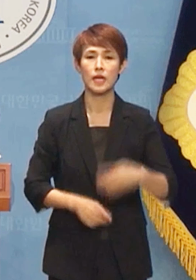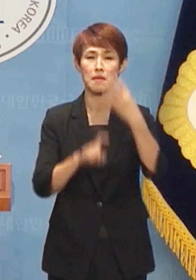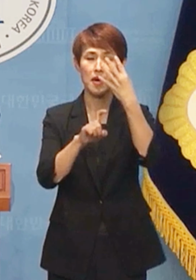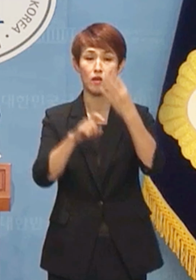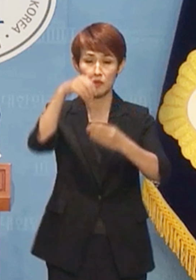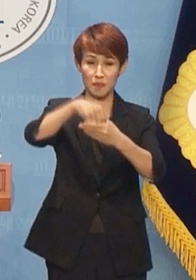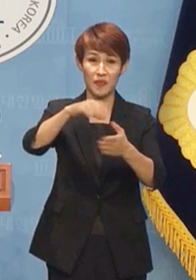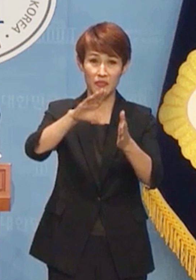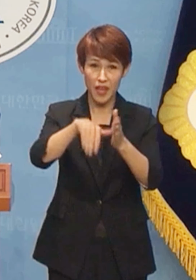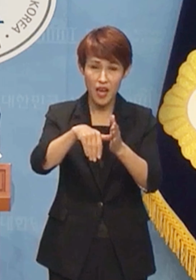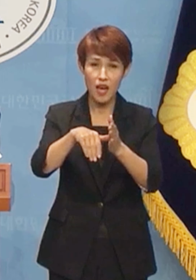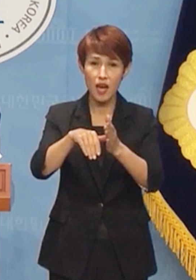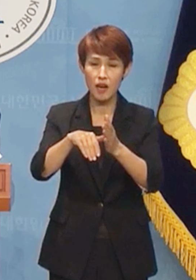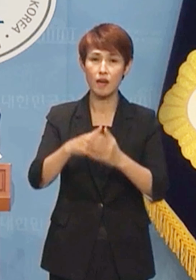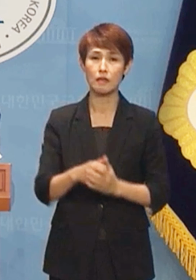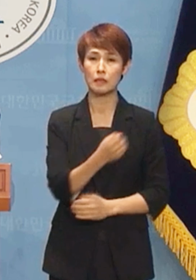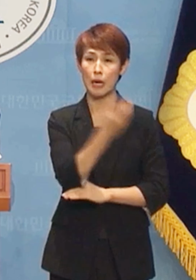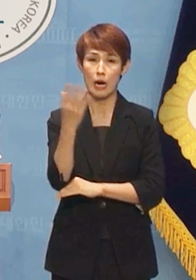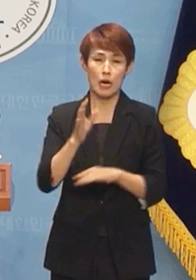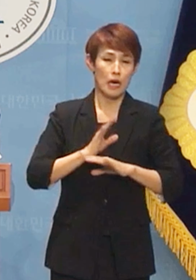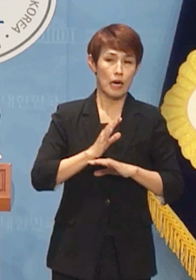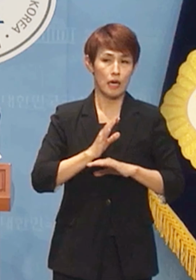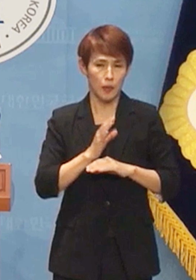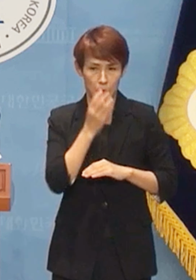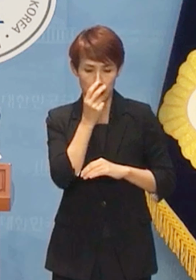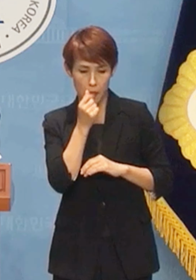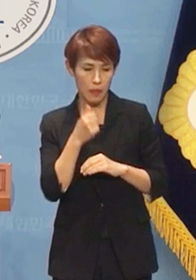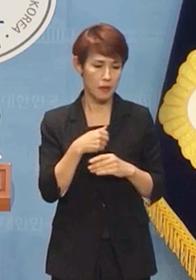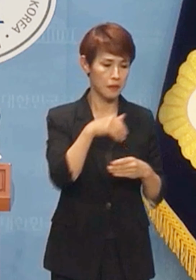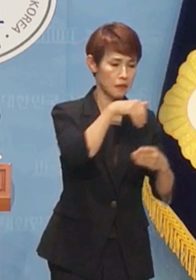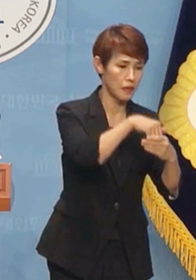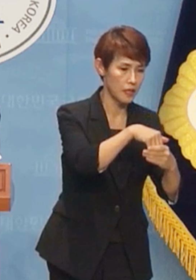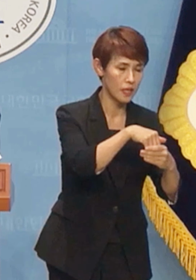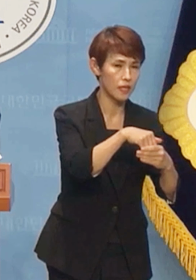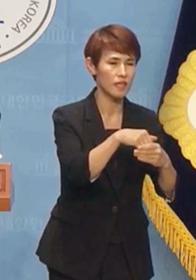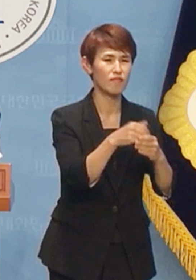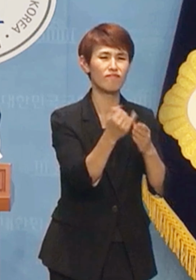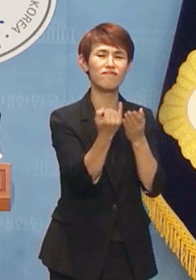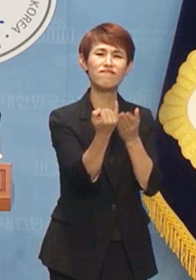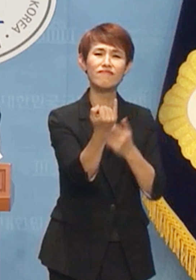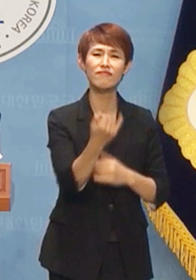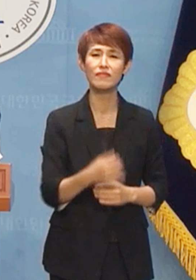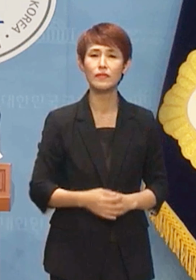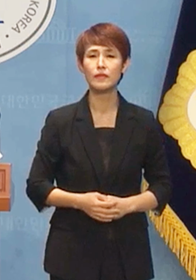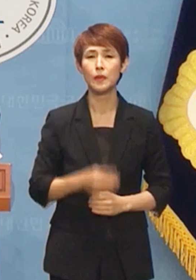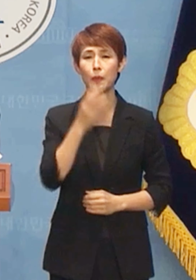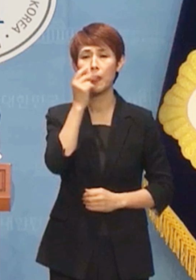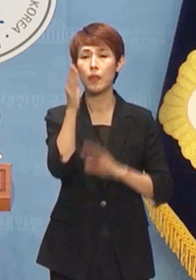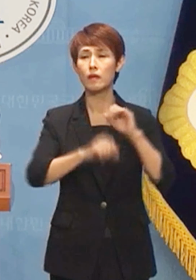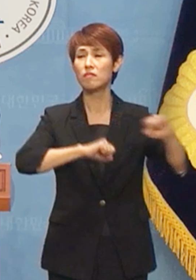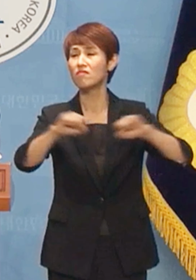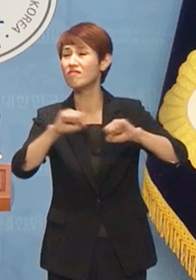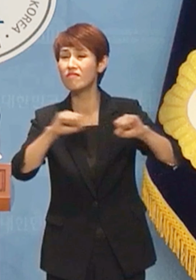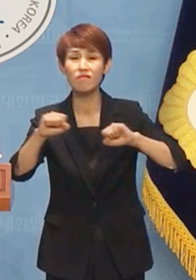투표 당시 국민과 언론의 눈이 무서워 위장을 하고 도둑 투표했던 김여사가 이렇게 은근슬쩍 공식